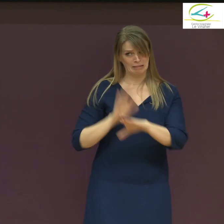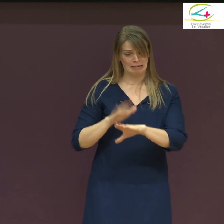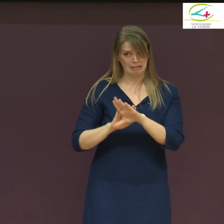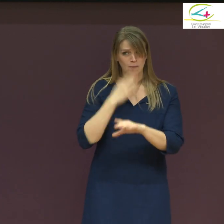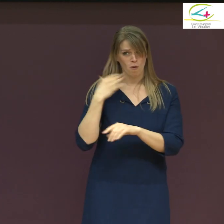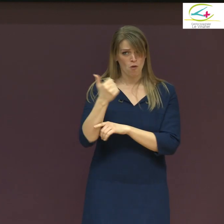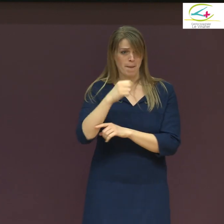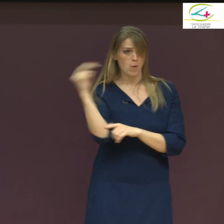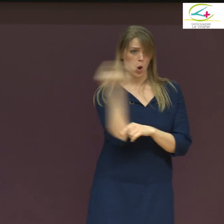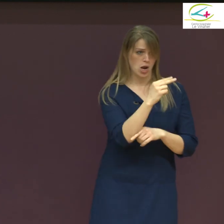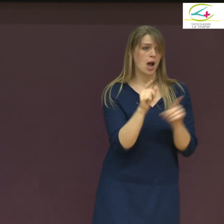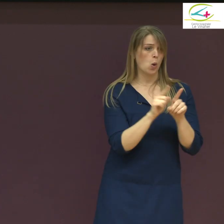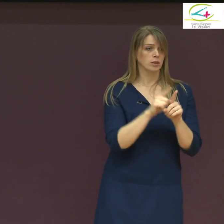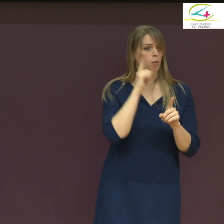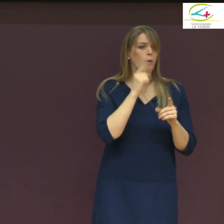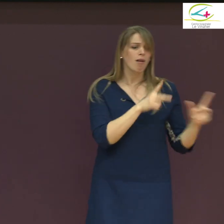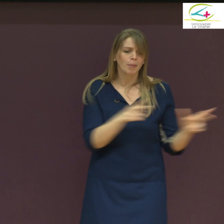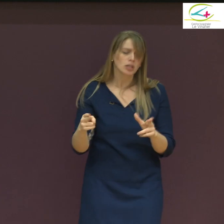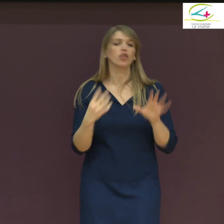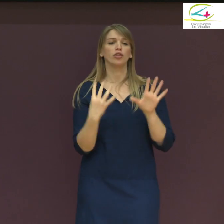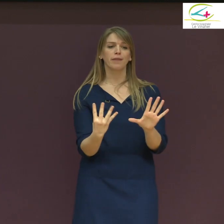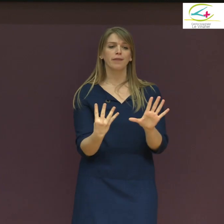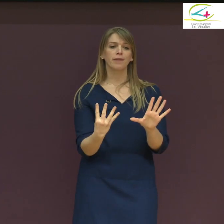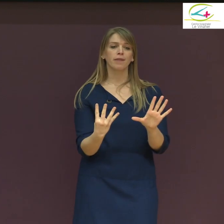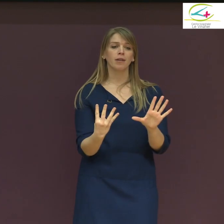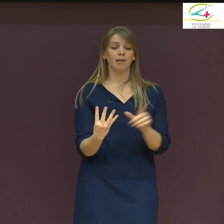que elle est très bien sur 9 épisodes, mais les 3